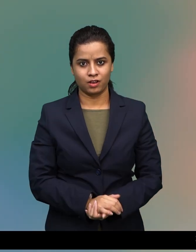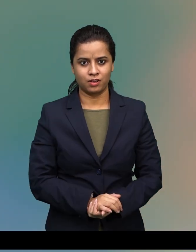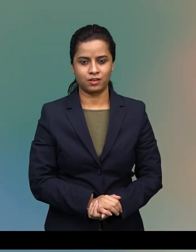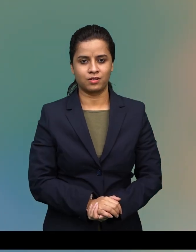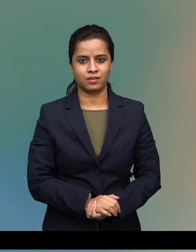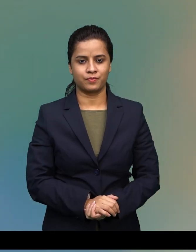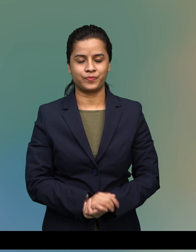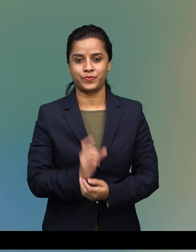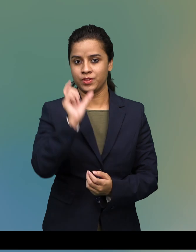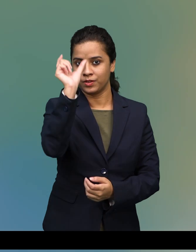ಕೀವರ್ಡ್ಗಳು.